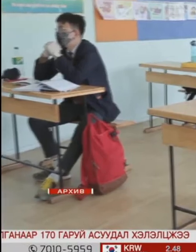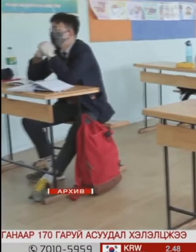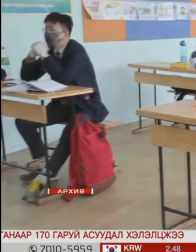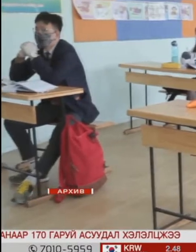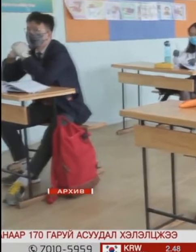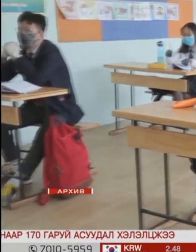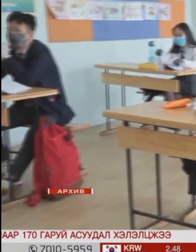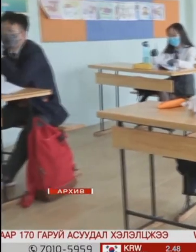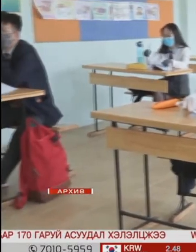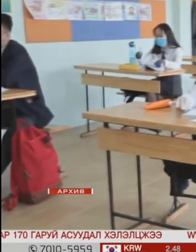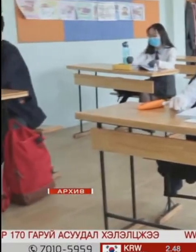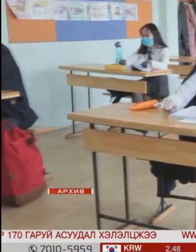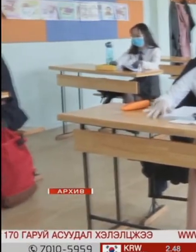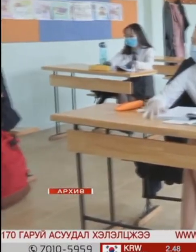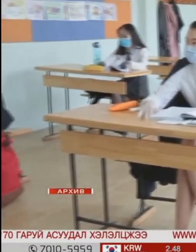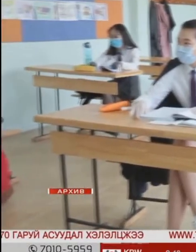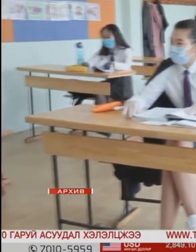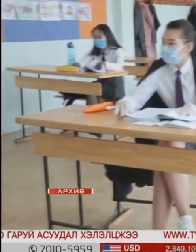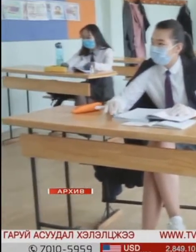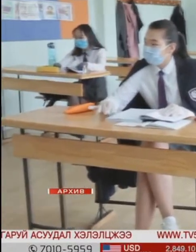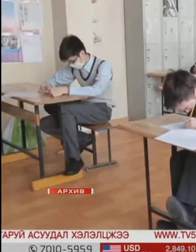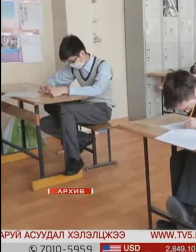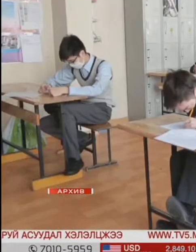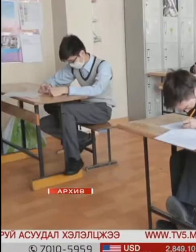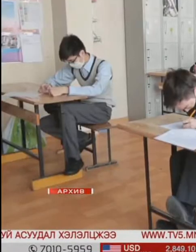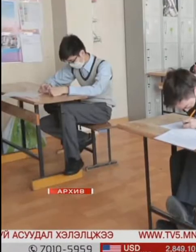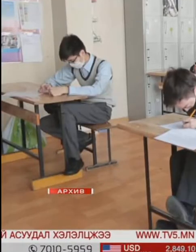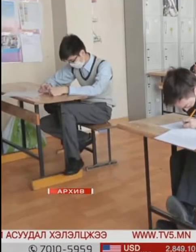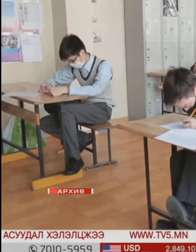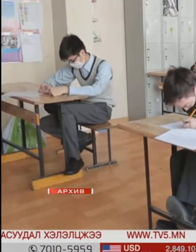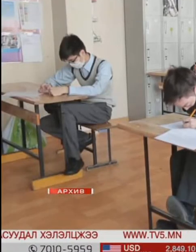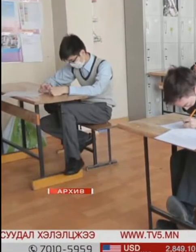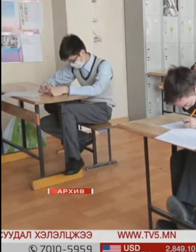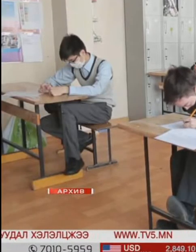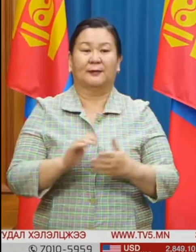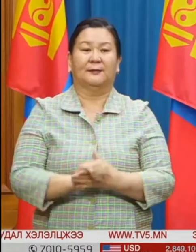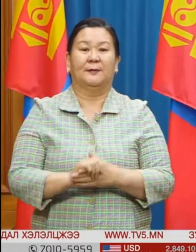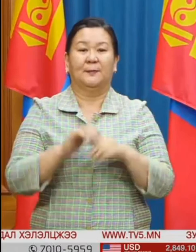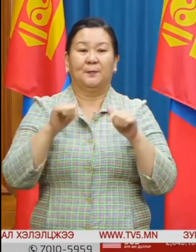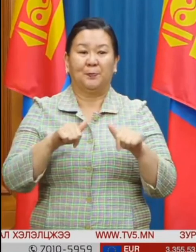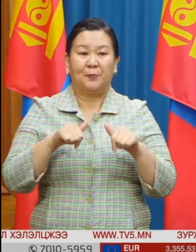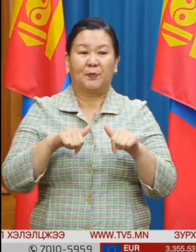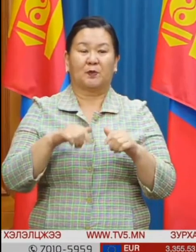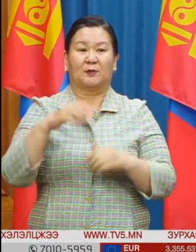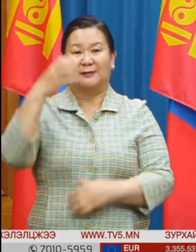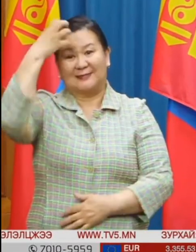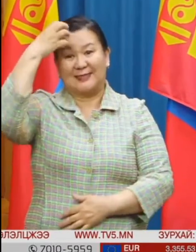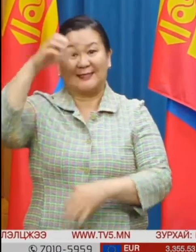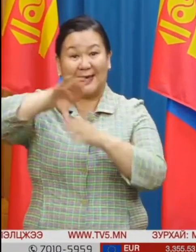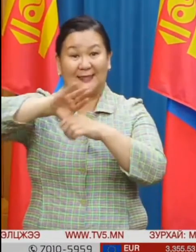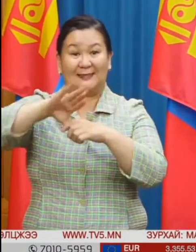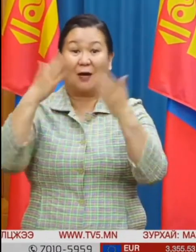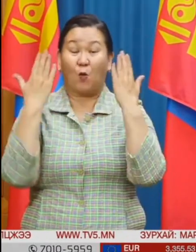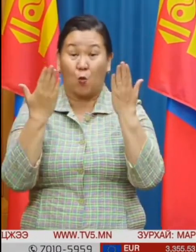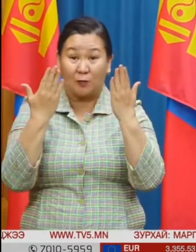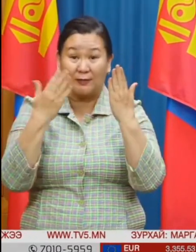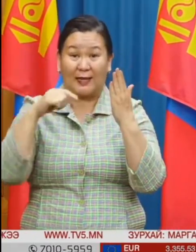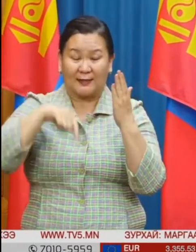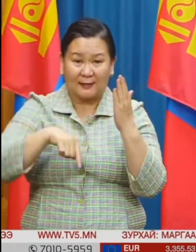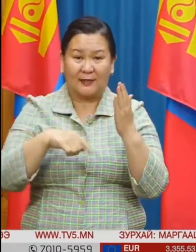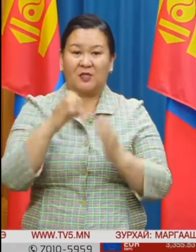газрын ээлжид бас хуралдаанаас эсэлтийн ерөнхий шалгалтын эцсийн товыг тогтлоо. Өнөөдрийн засгийн газрын